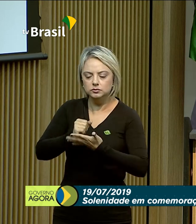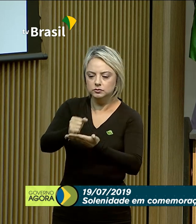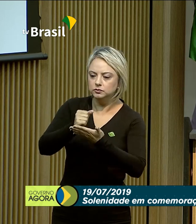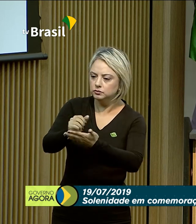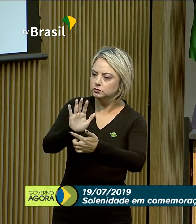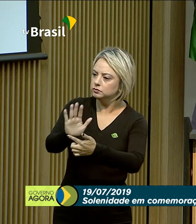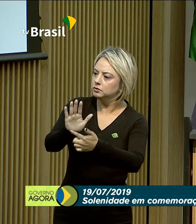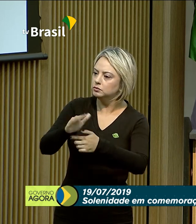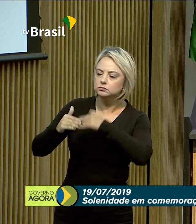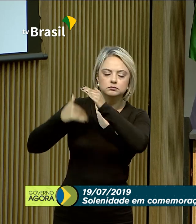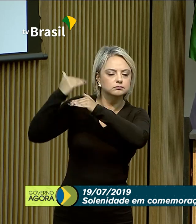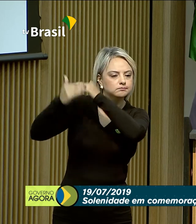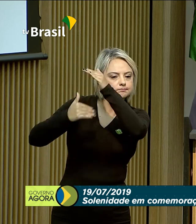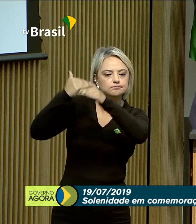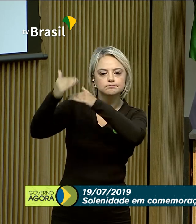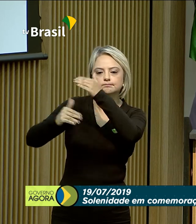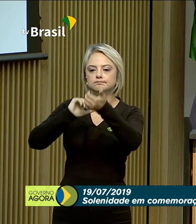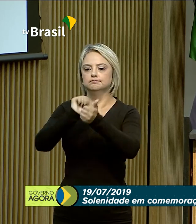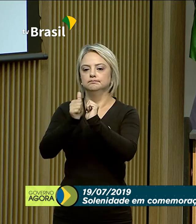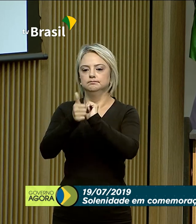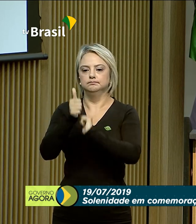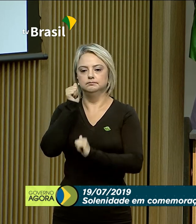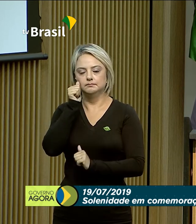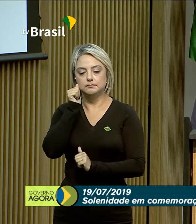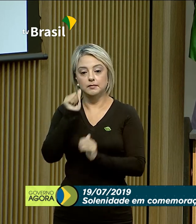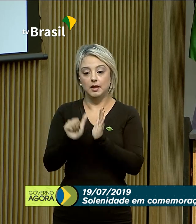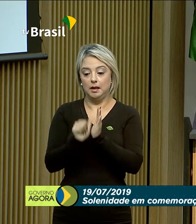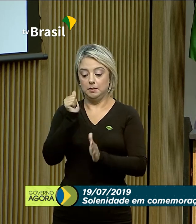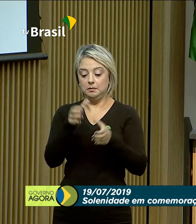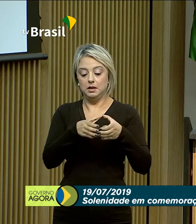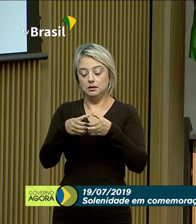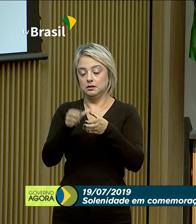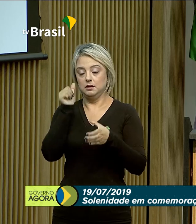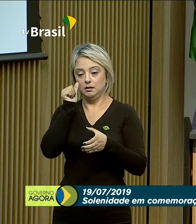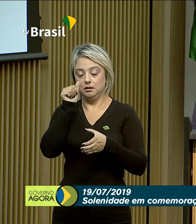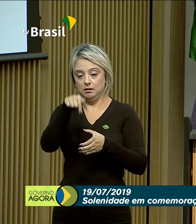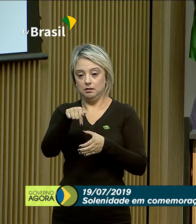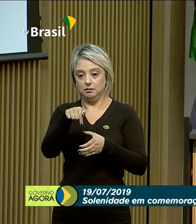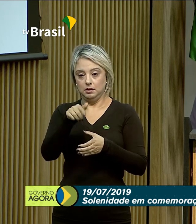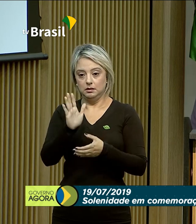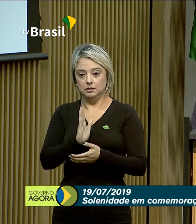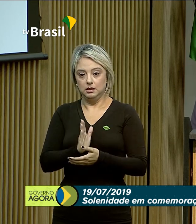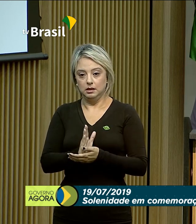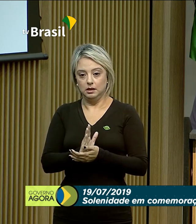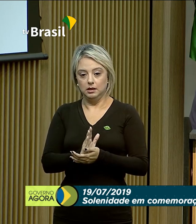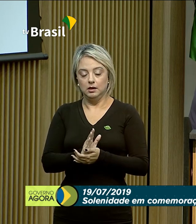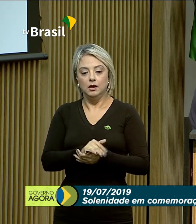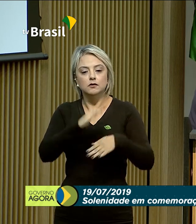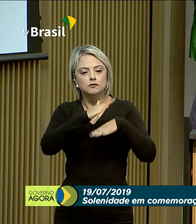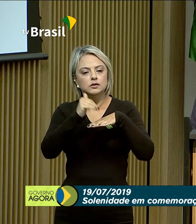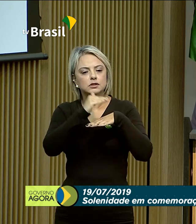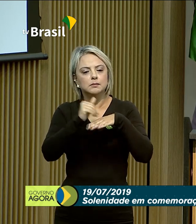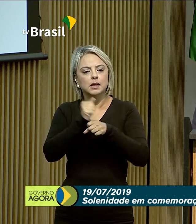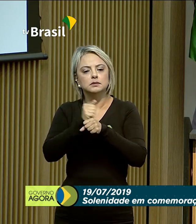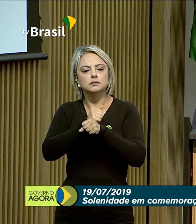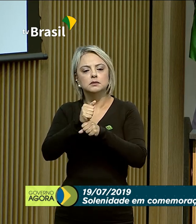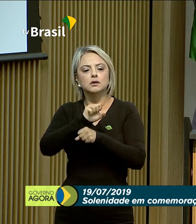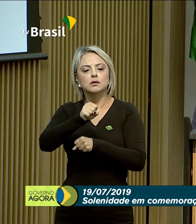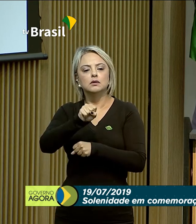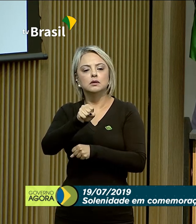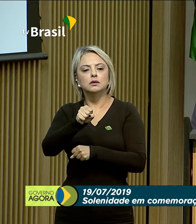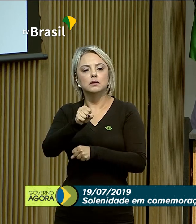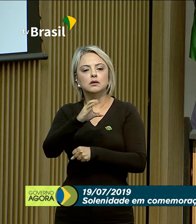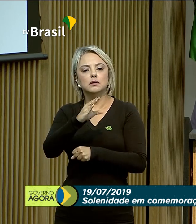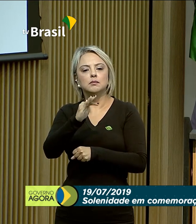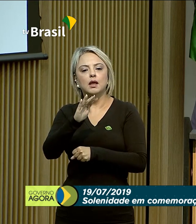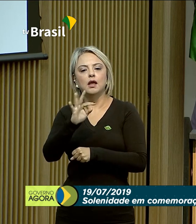para o crescimento e desenvolvimento da modalidade. A primeira seleção brasileira de futebol feminino foi convocada em 1988 pela